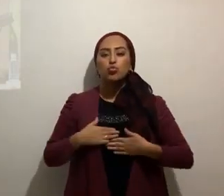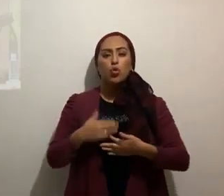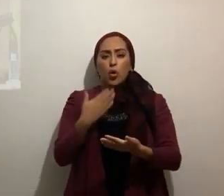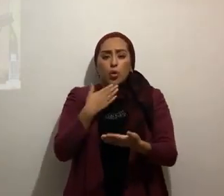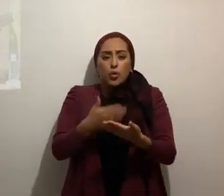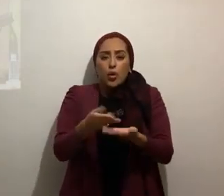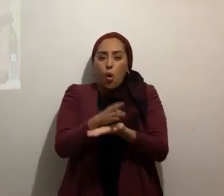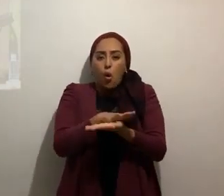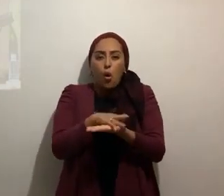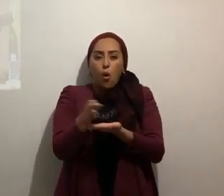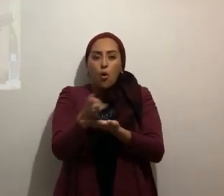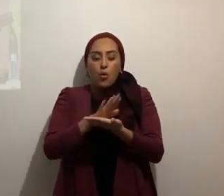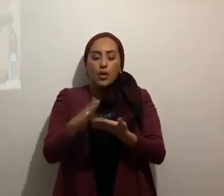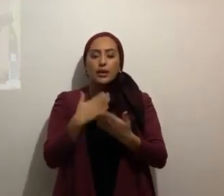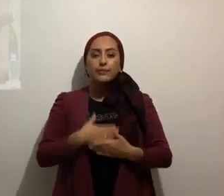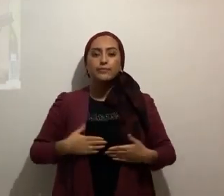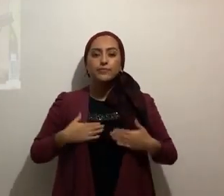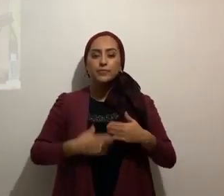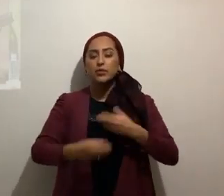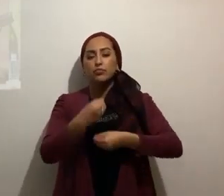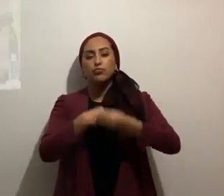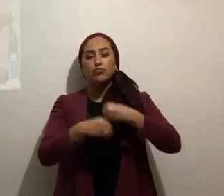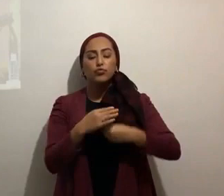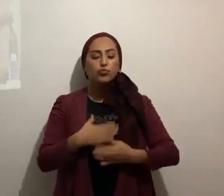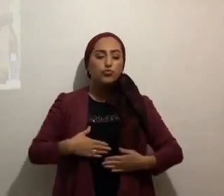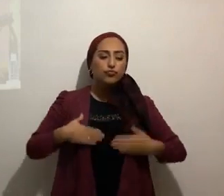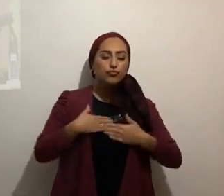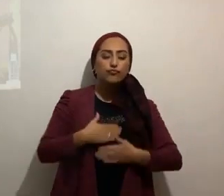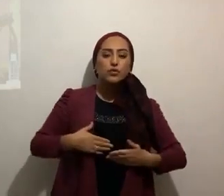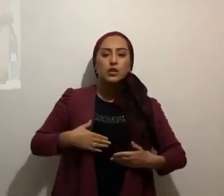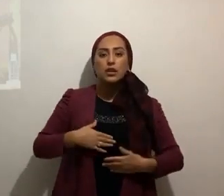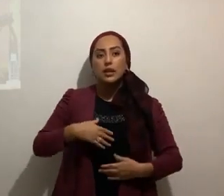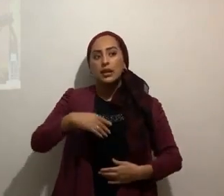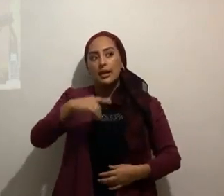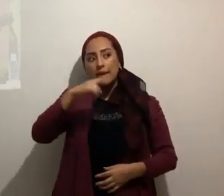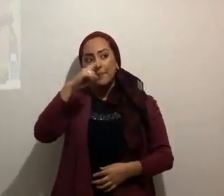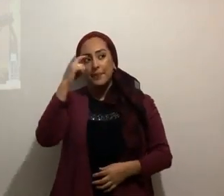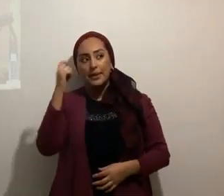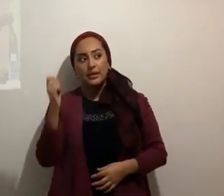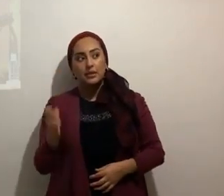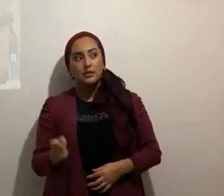santo, totalmente santo, porque